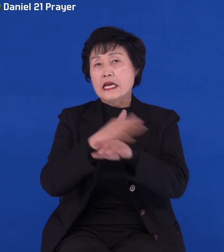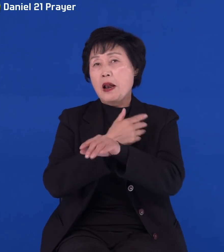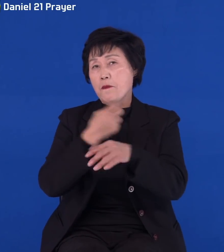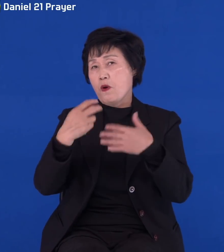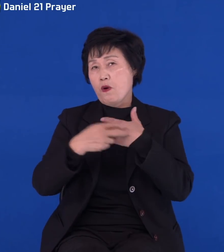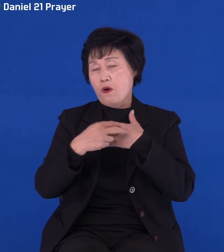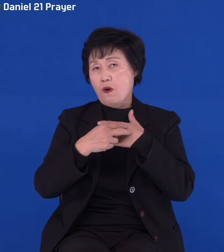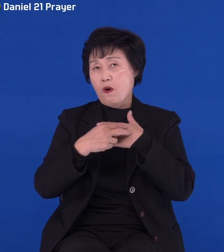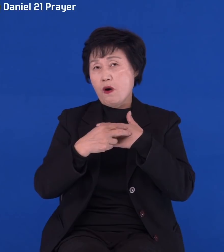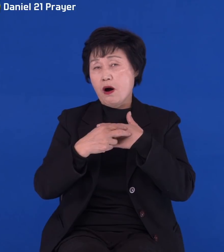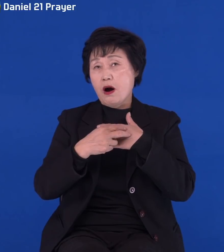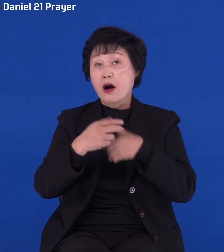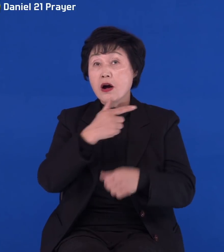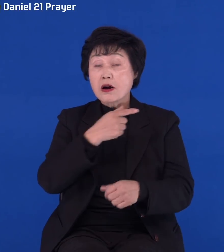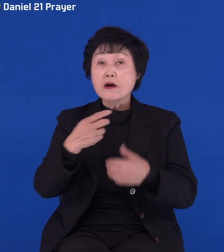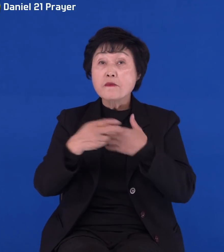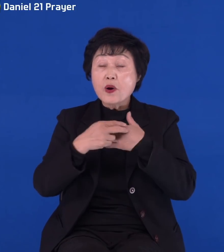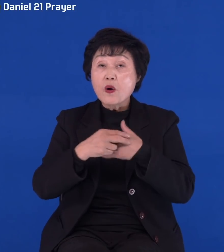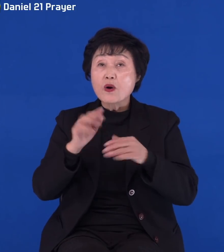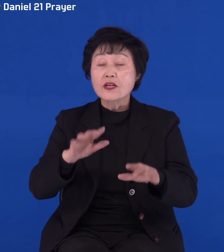뇌종양 말기라고 판정을 받게 됩니다.